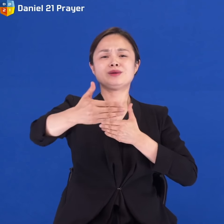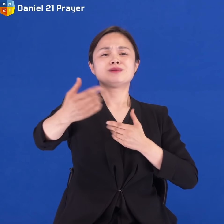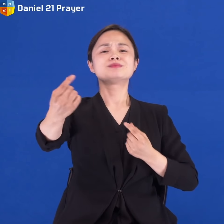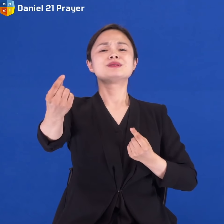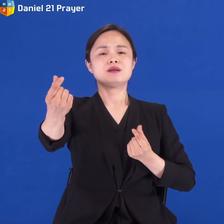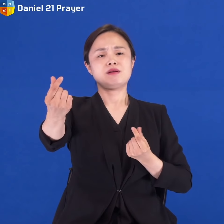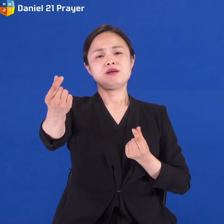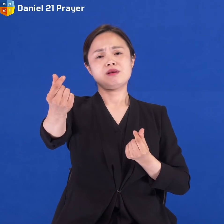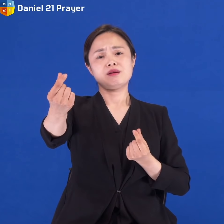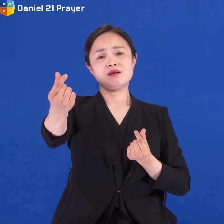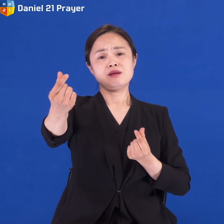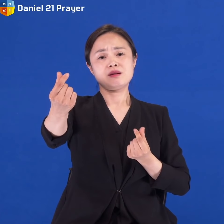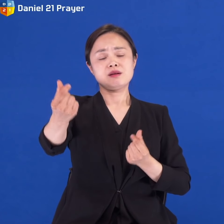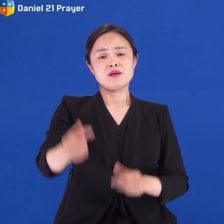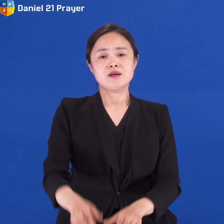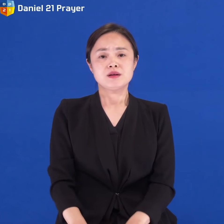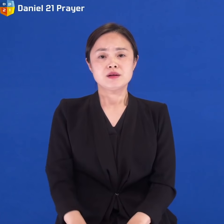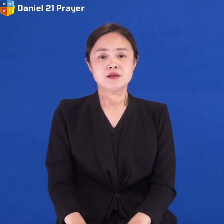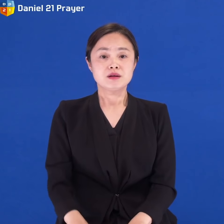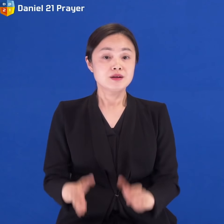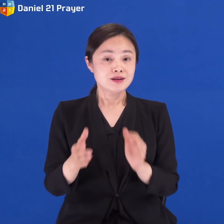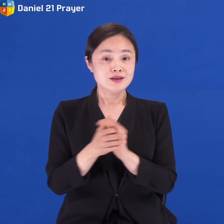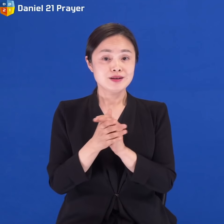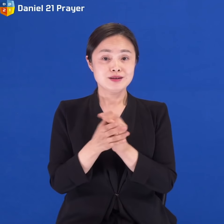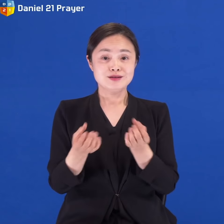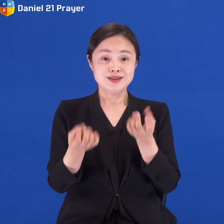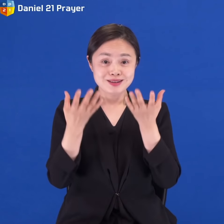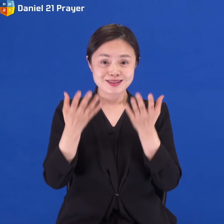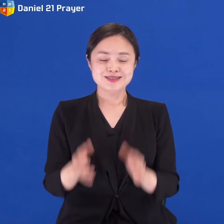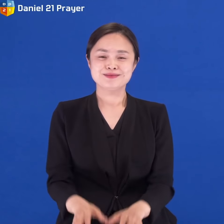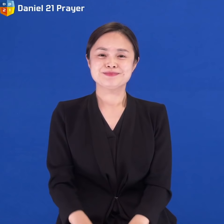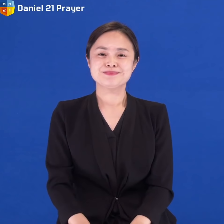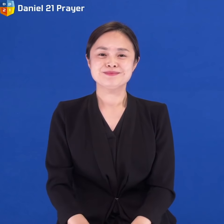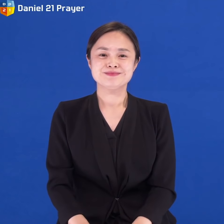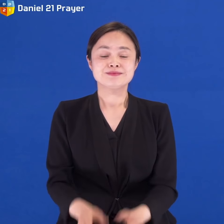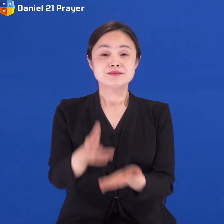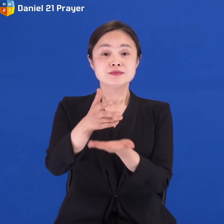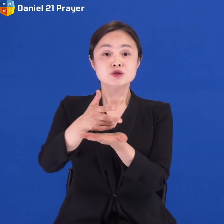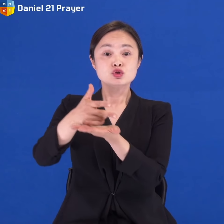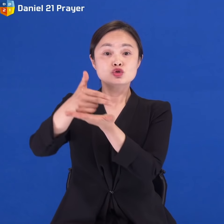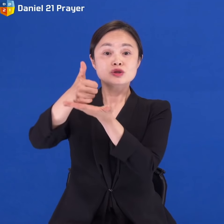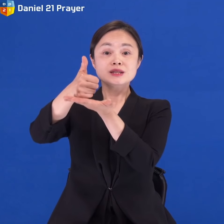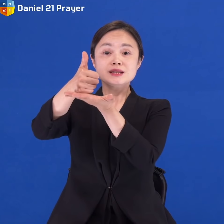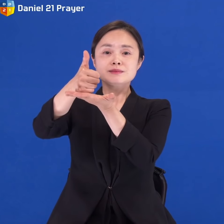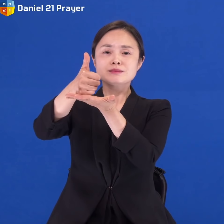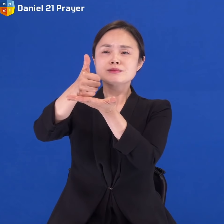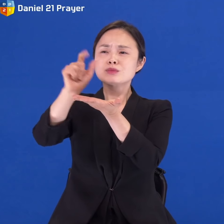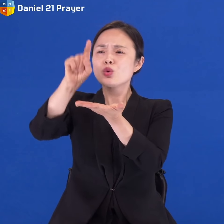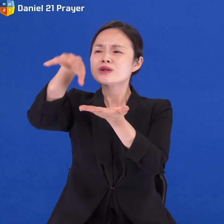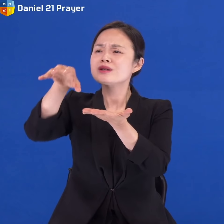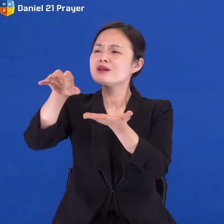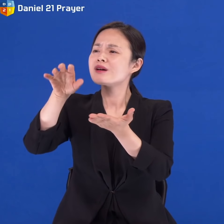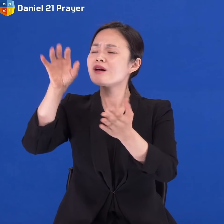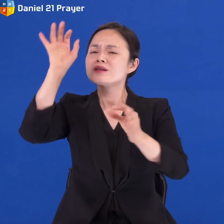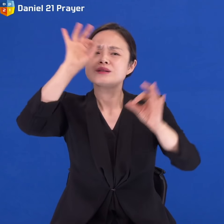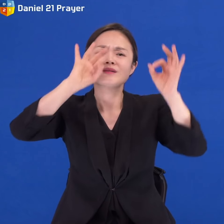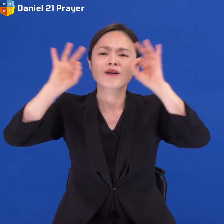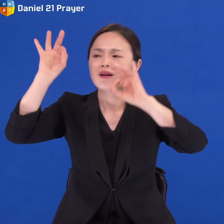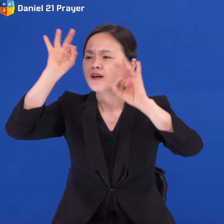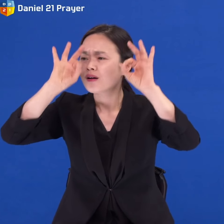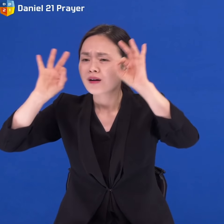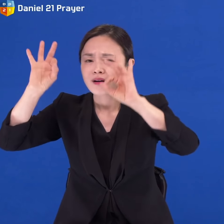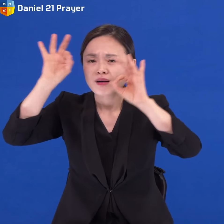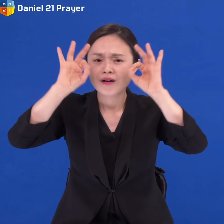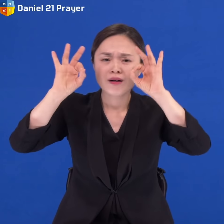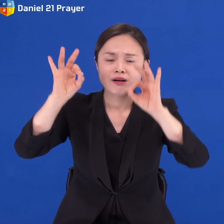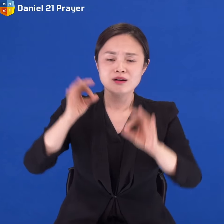할렐루야. 주님을 찾아서 예수, 예수, 오직